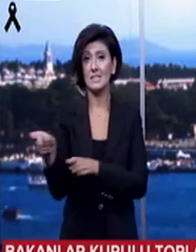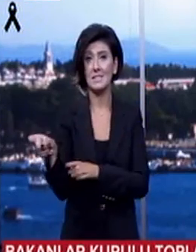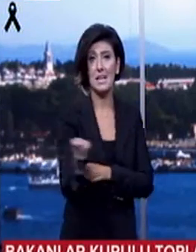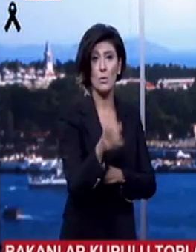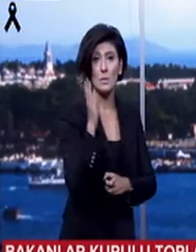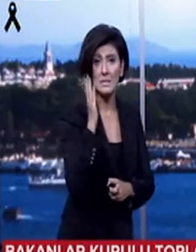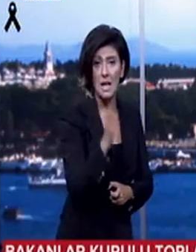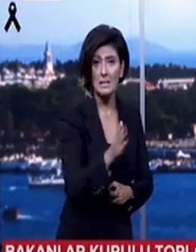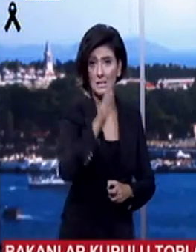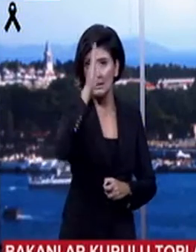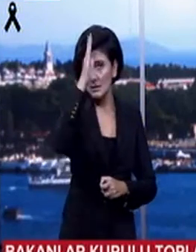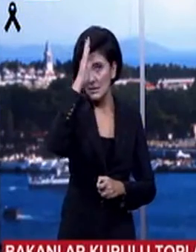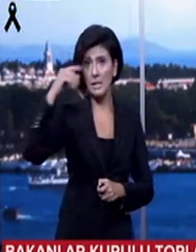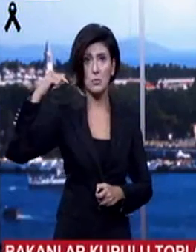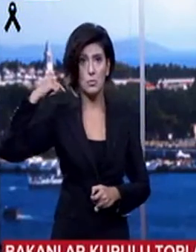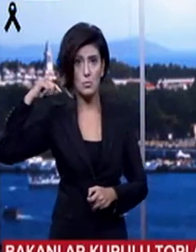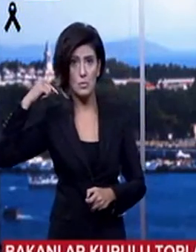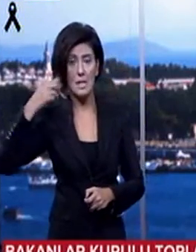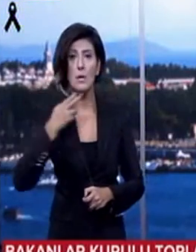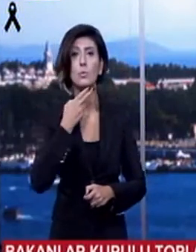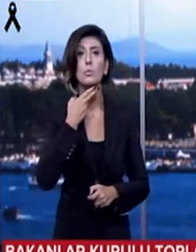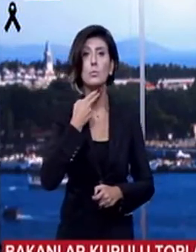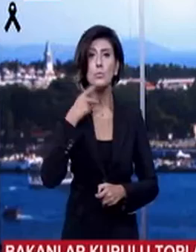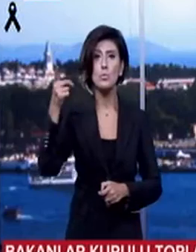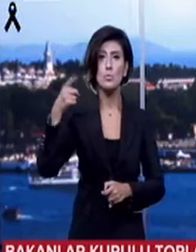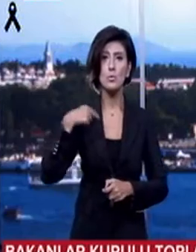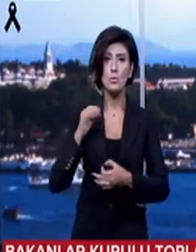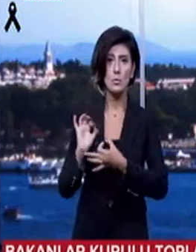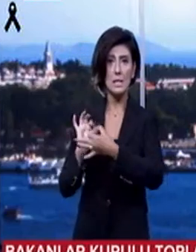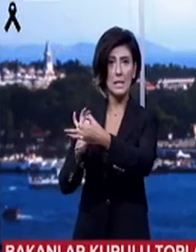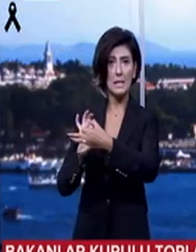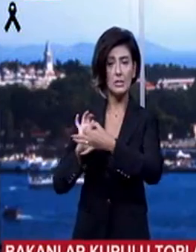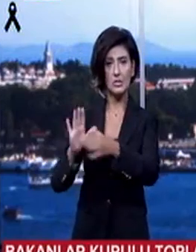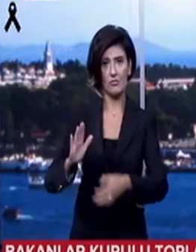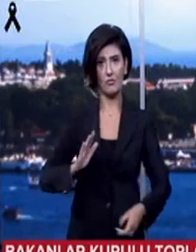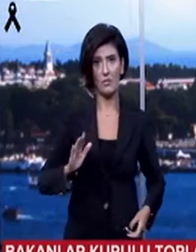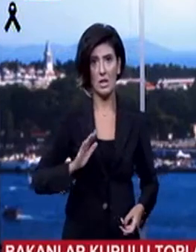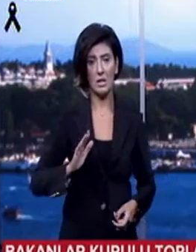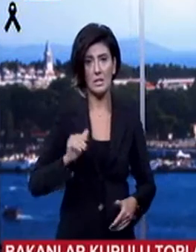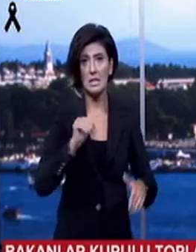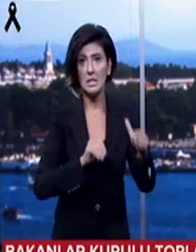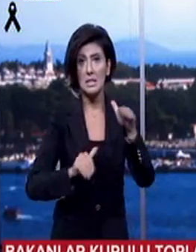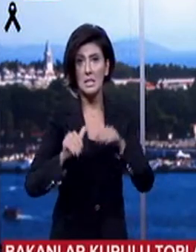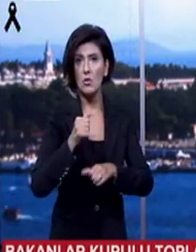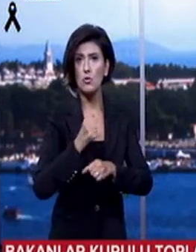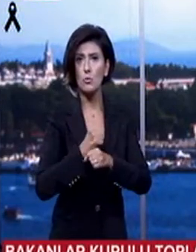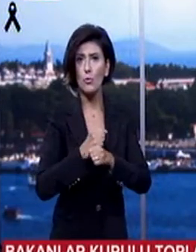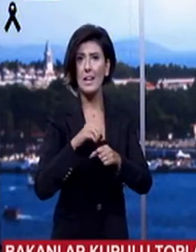saldırısı, Irak, Suriye ve Rusya ile ilişkiler var. Seçim güvenliği